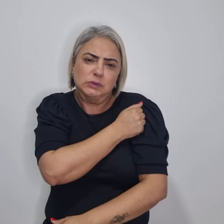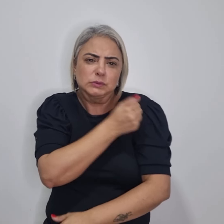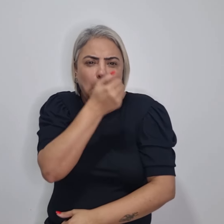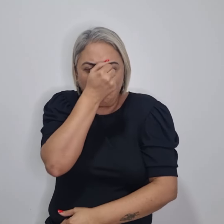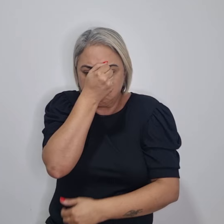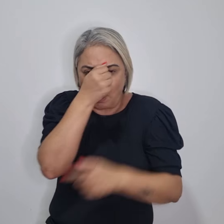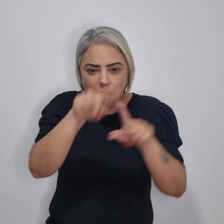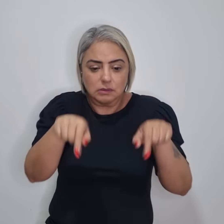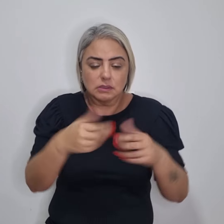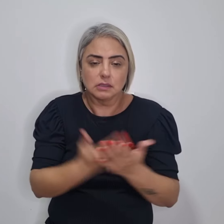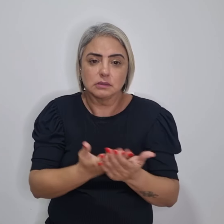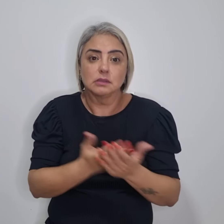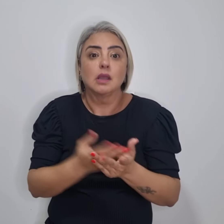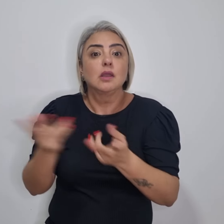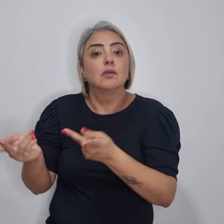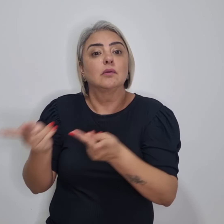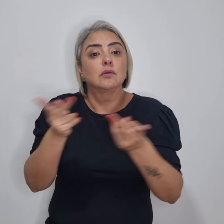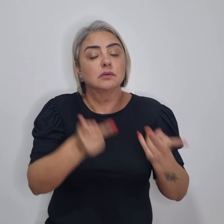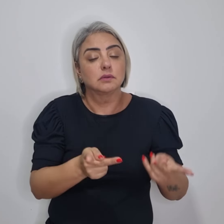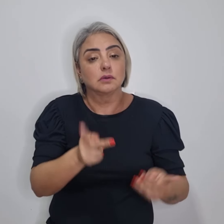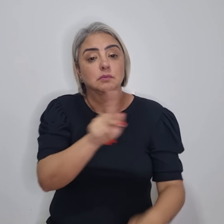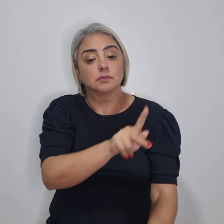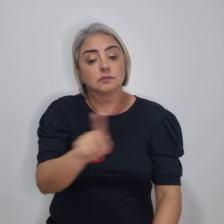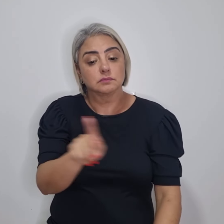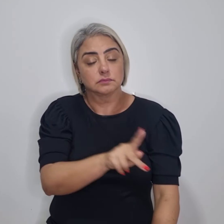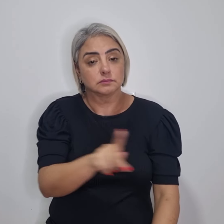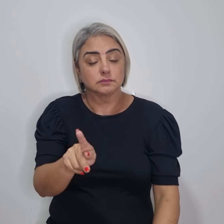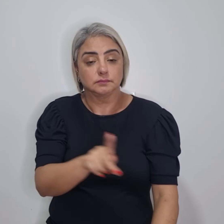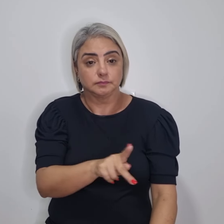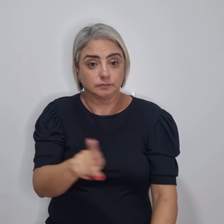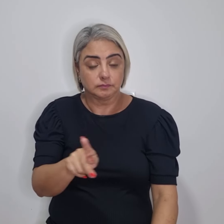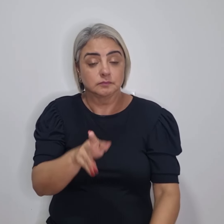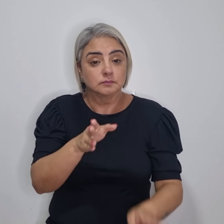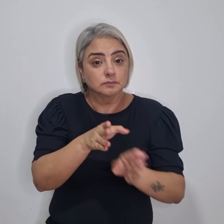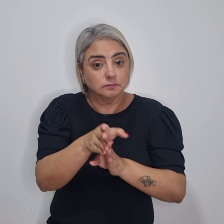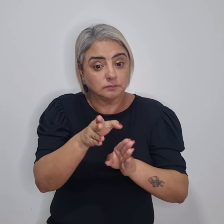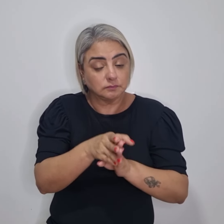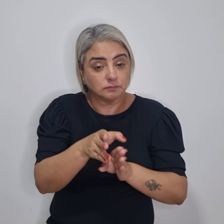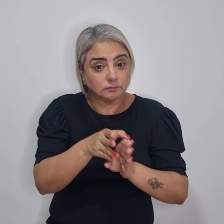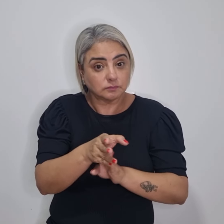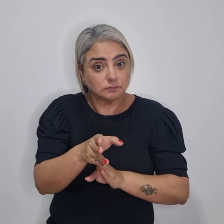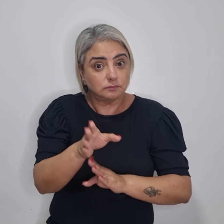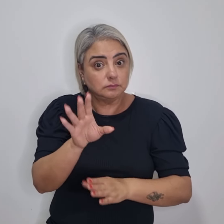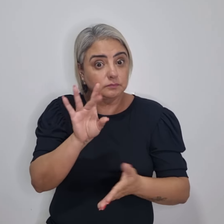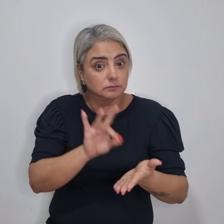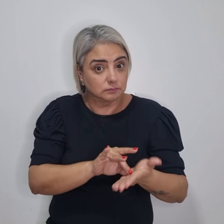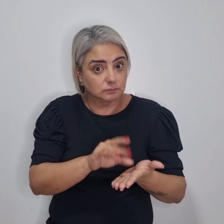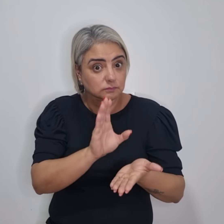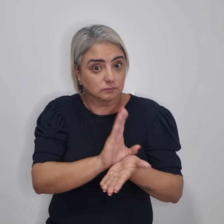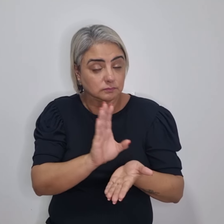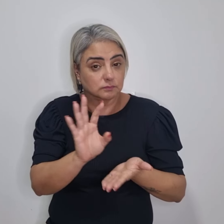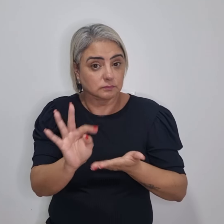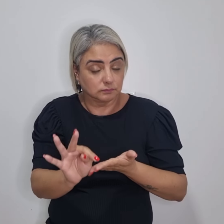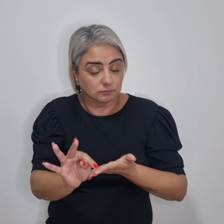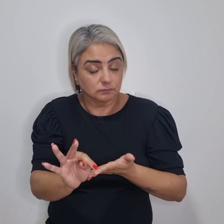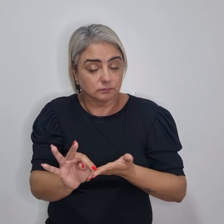Convidamos professores e professoras efetivos ou de contrato temporário,